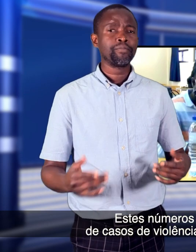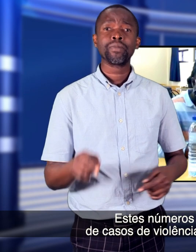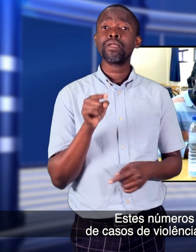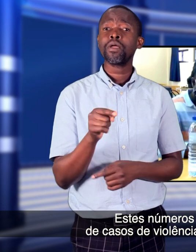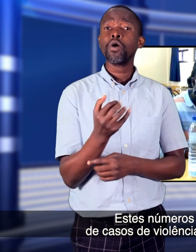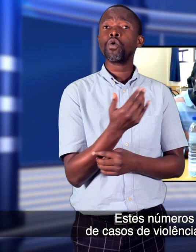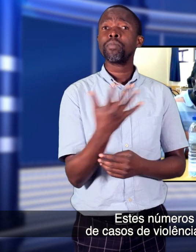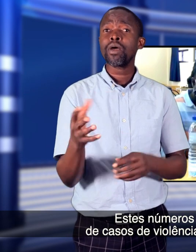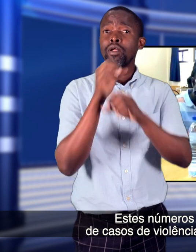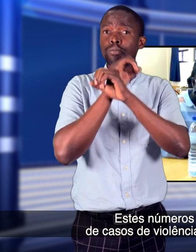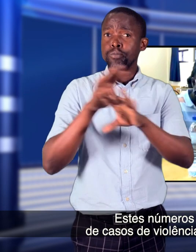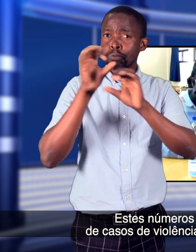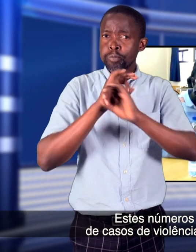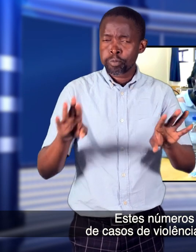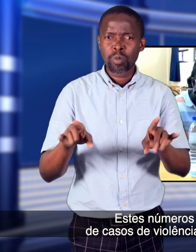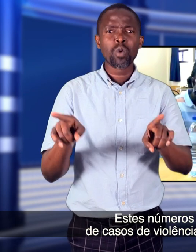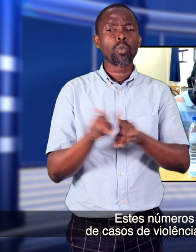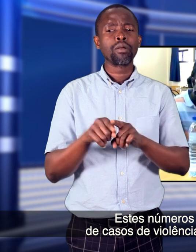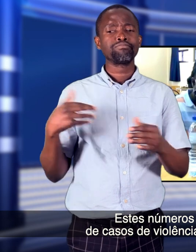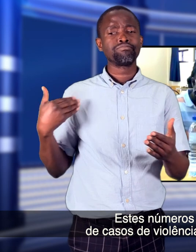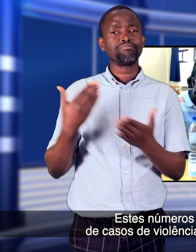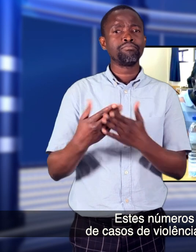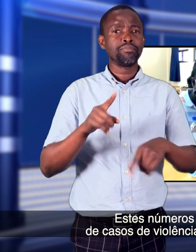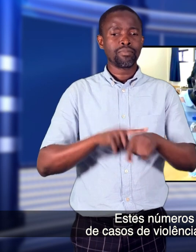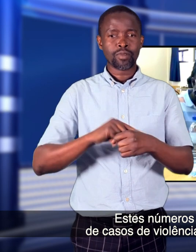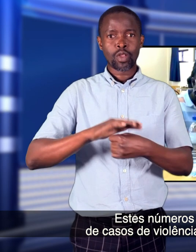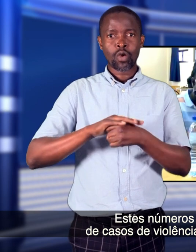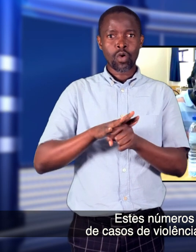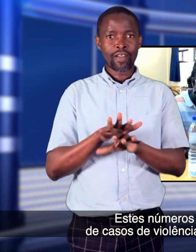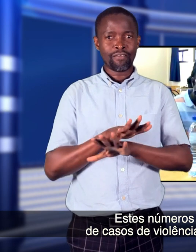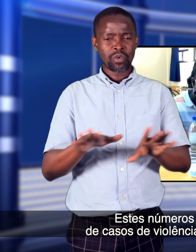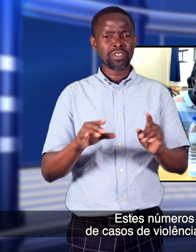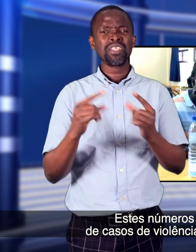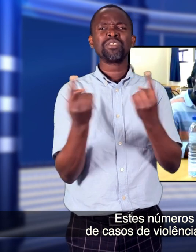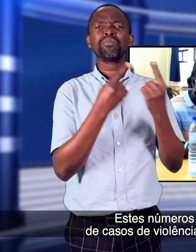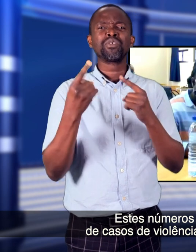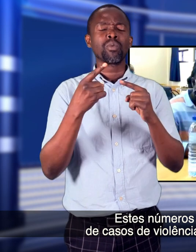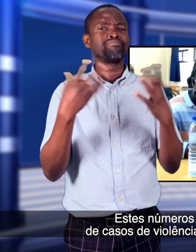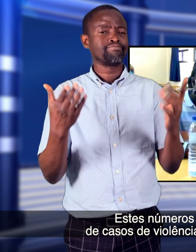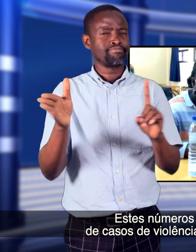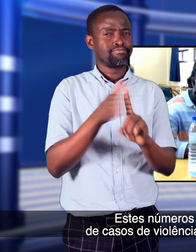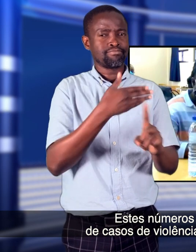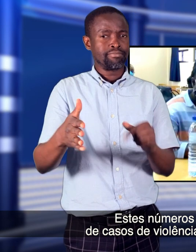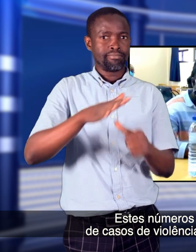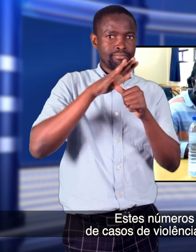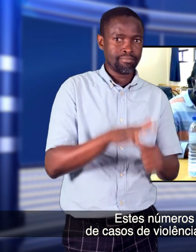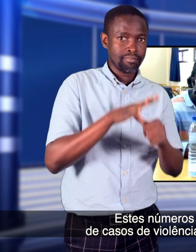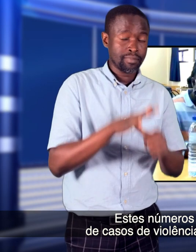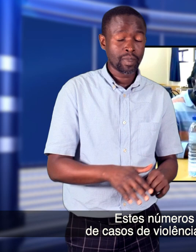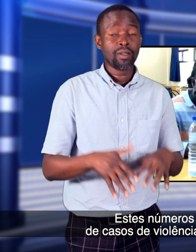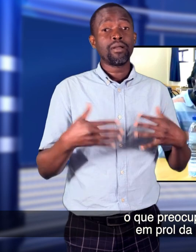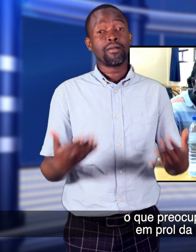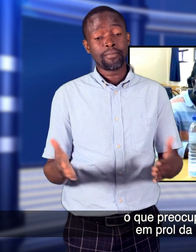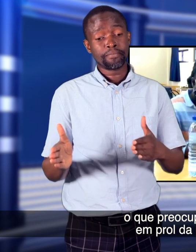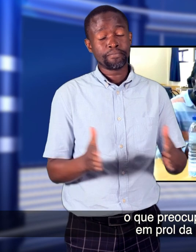Estes números revelam uma tendência de aumento de casos de violência neste período da pandemia da Covid